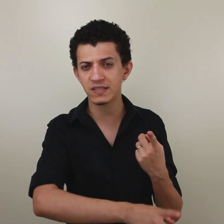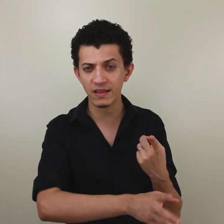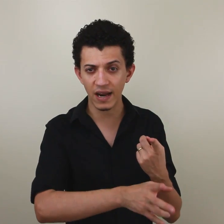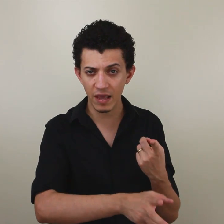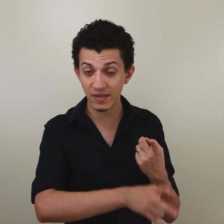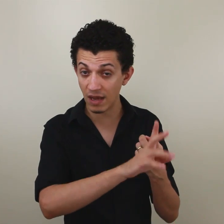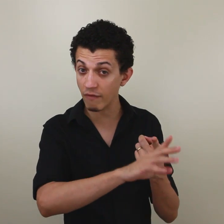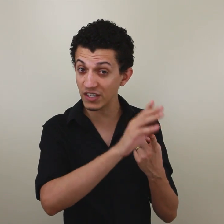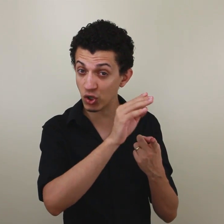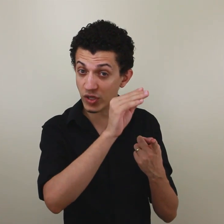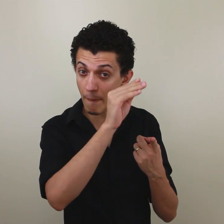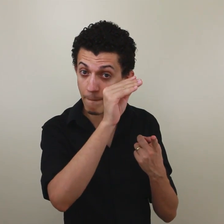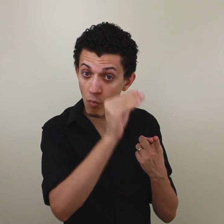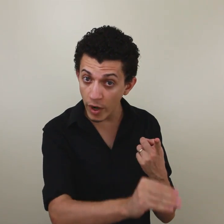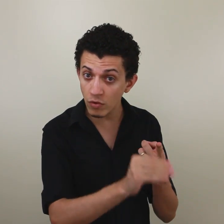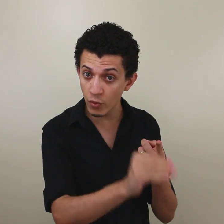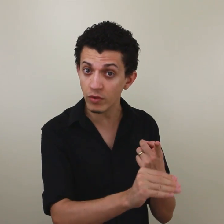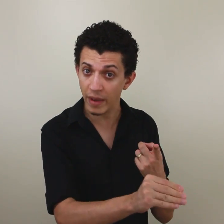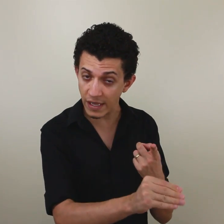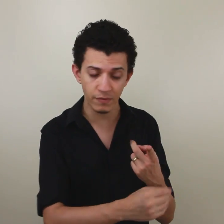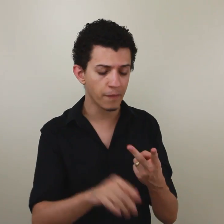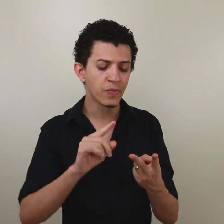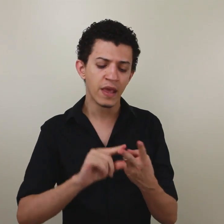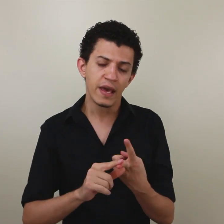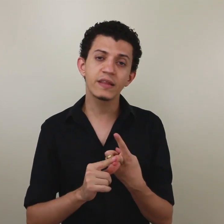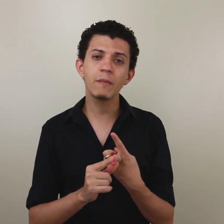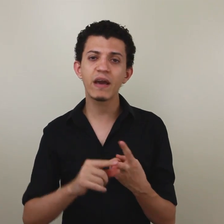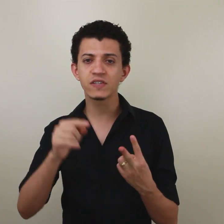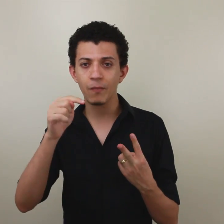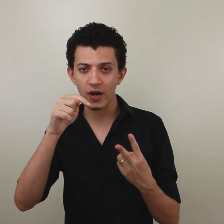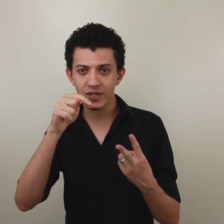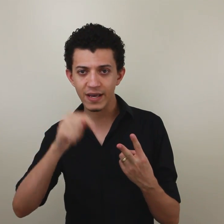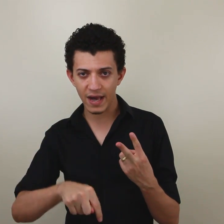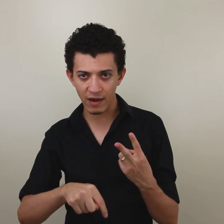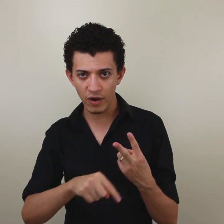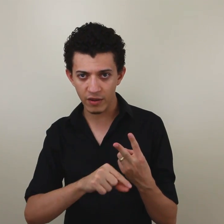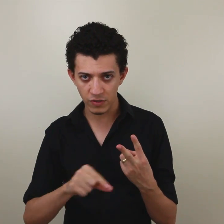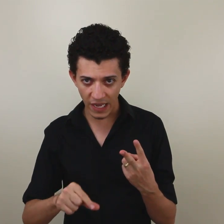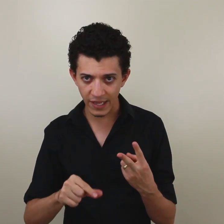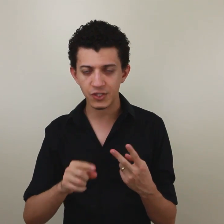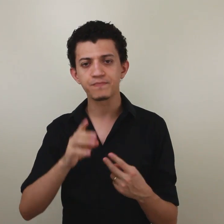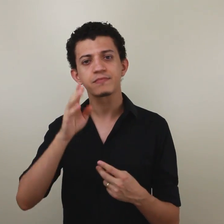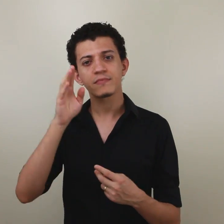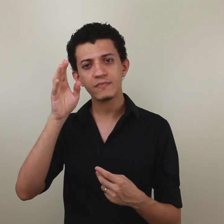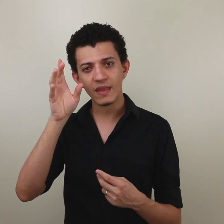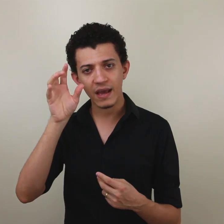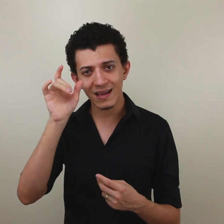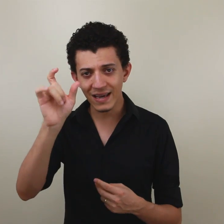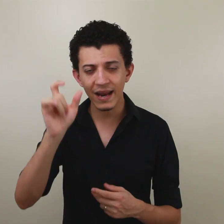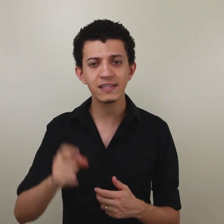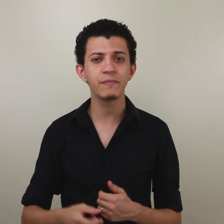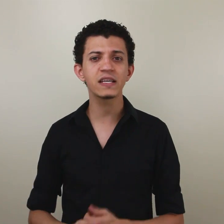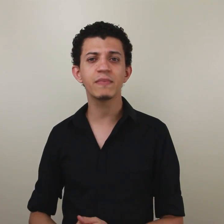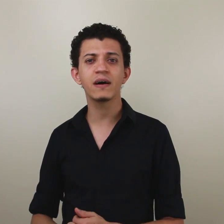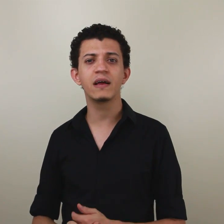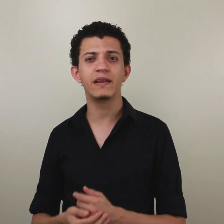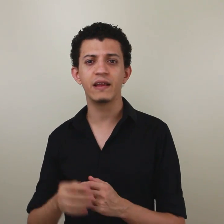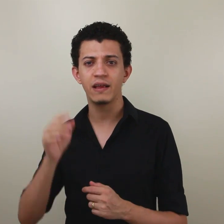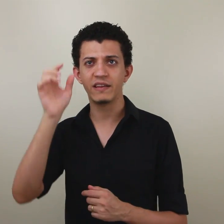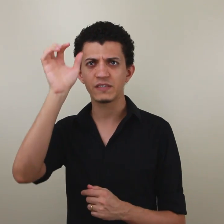aprendizado da Libras. Essa aula vai te ajudar muito, muito mesmo. E também você pode clicar lá no link do site, clicar